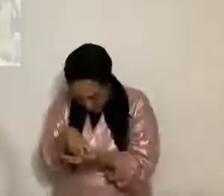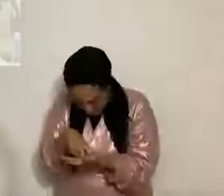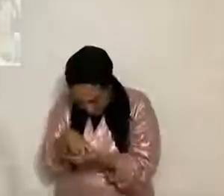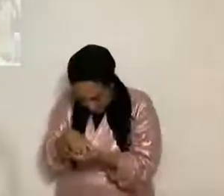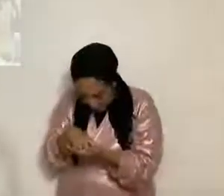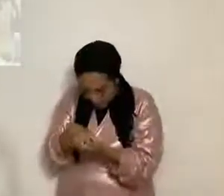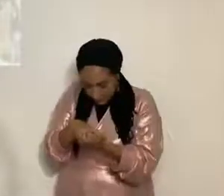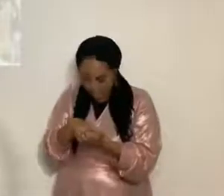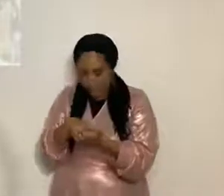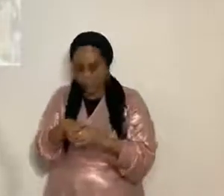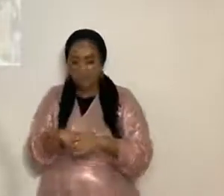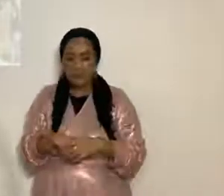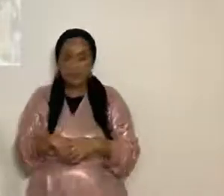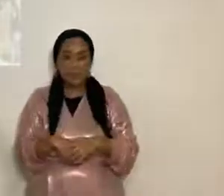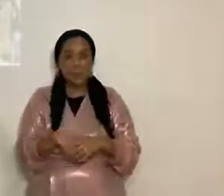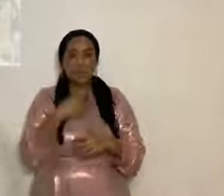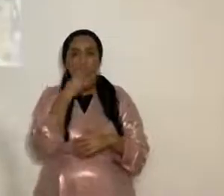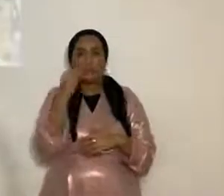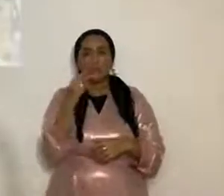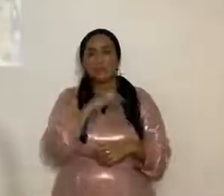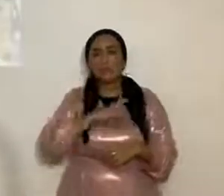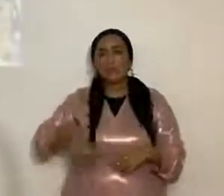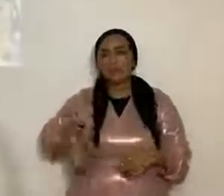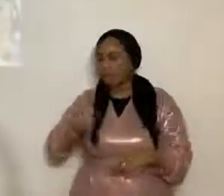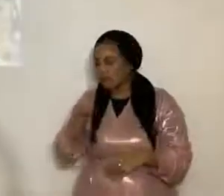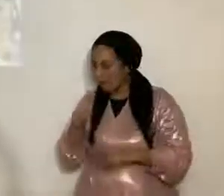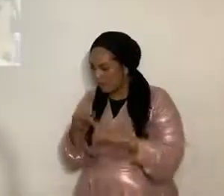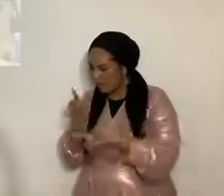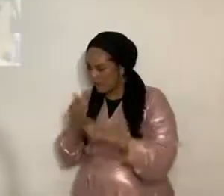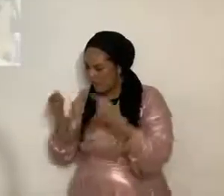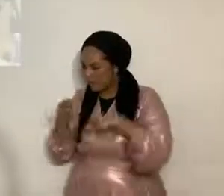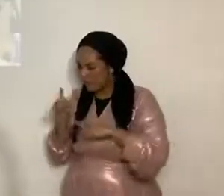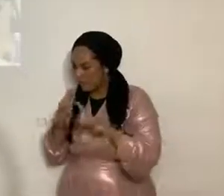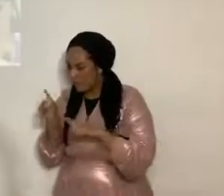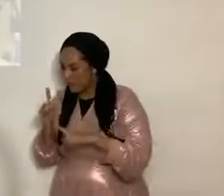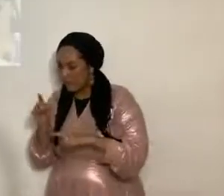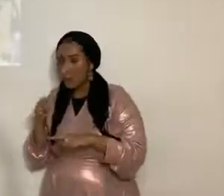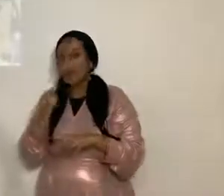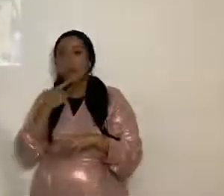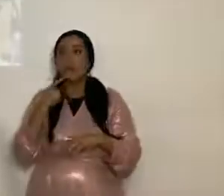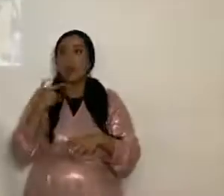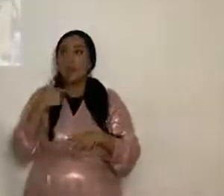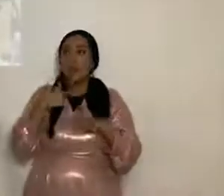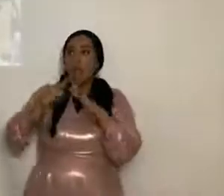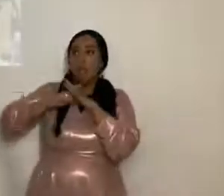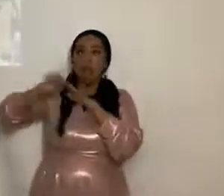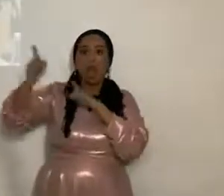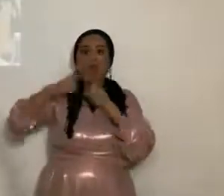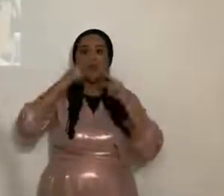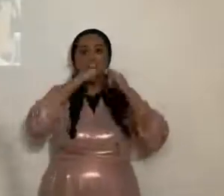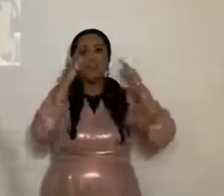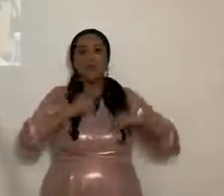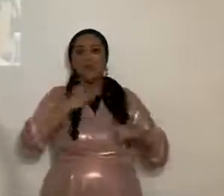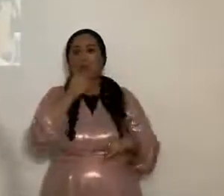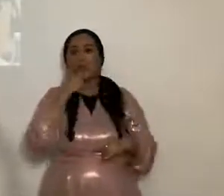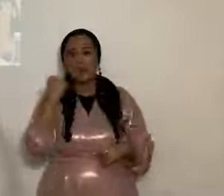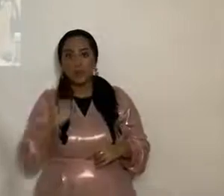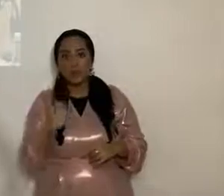tierra e hizo reverencia. Y le preguntó David: ¿de dónde vienes? Y él le respondió: me he escapado del campamento de